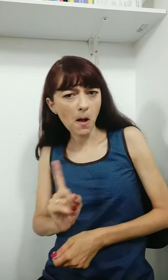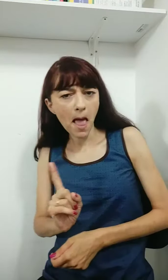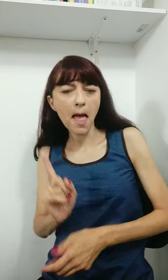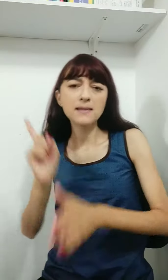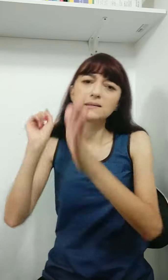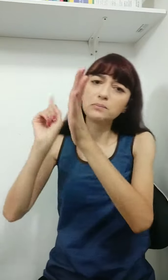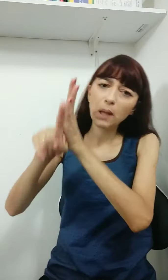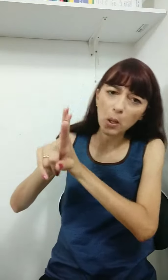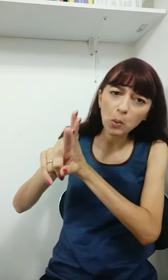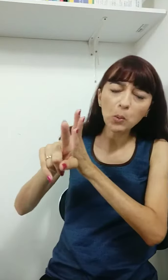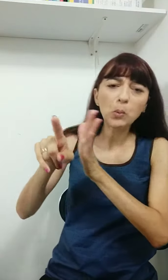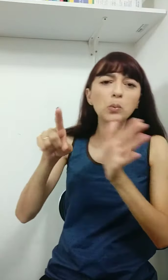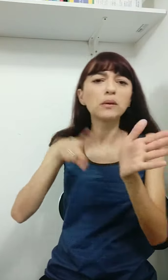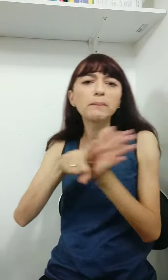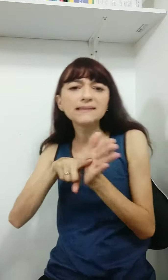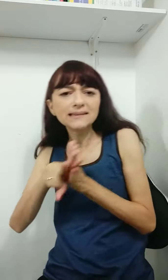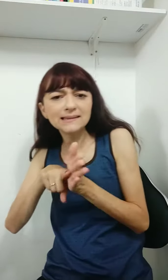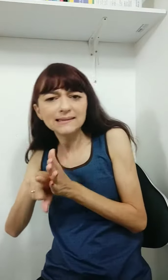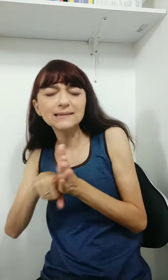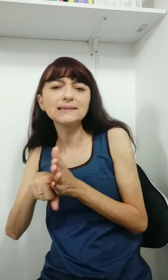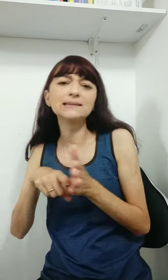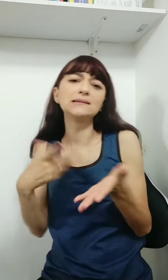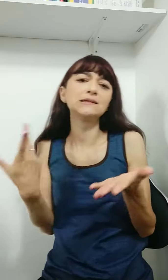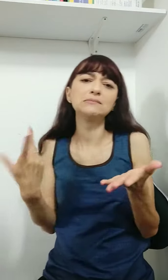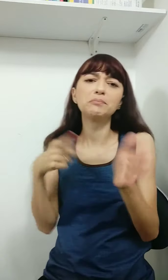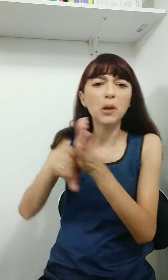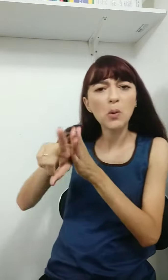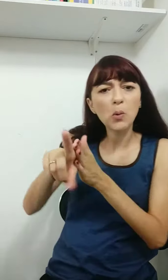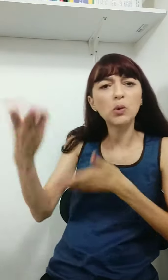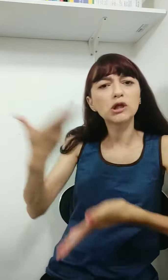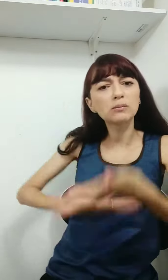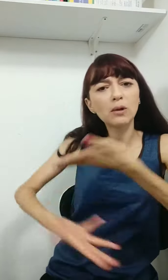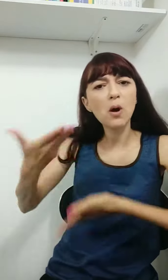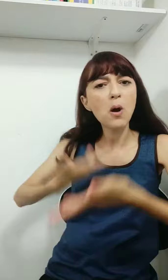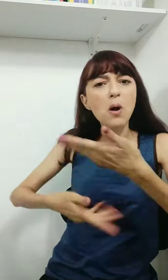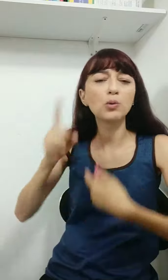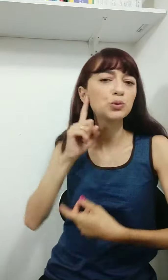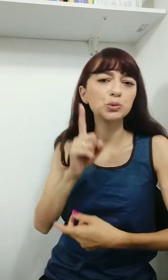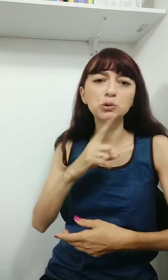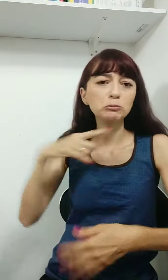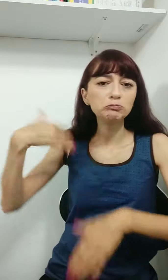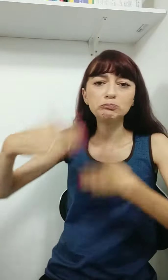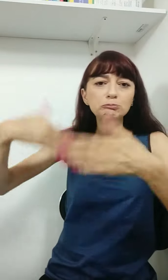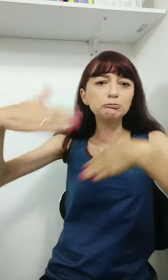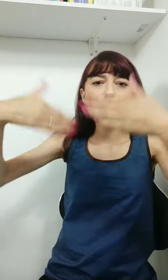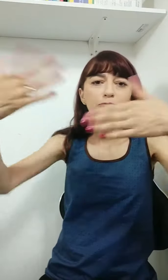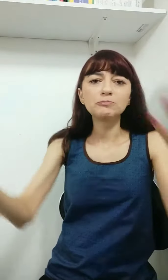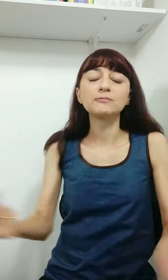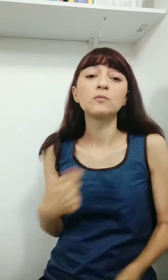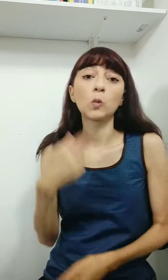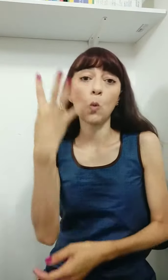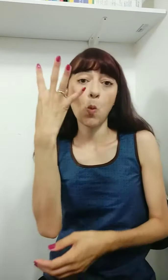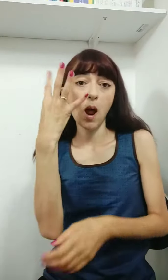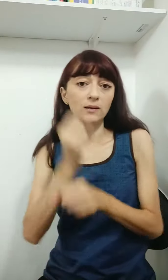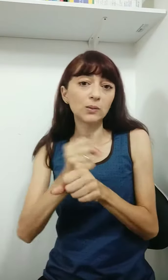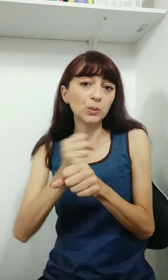todo aquele conhecimento que eles me passavam. Se tinha algum sinal muito estranho que eu não conhecia, às vezes pelo contexto eu entendia, então eu